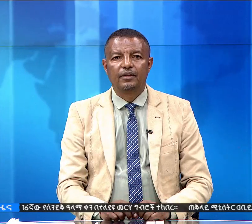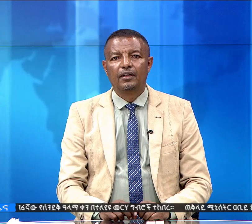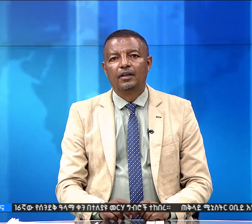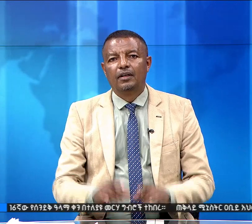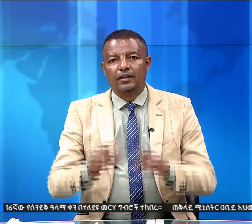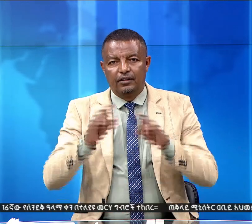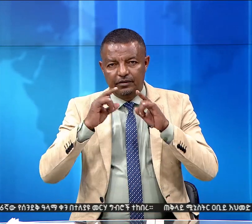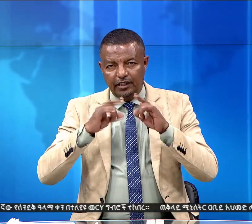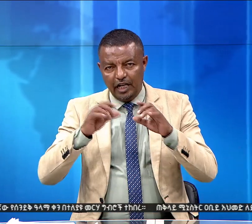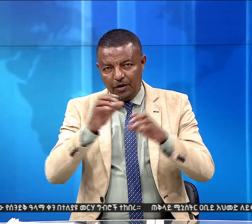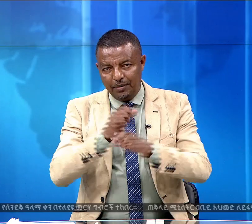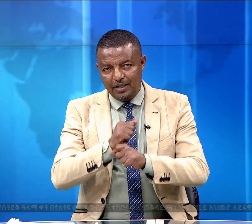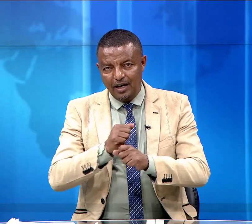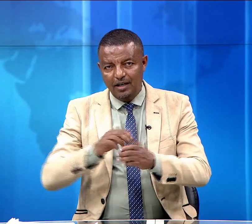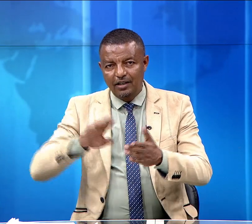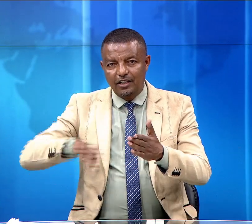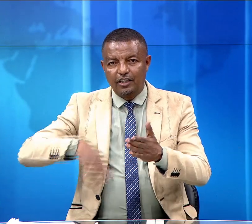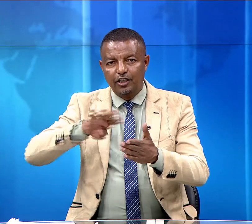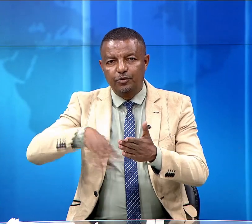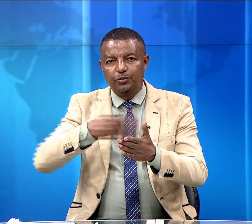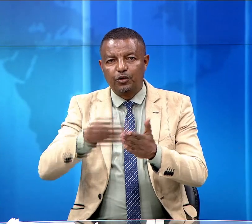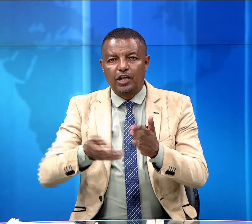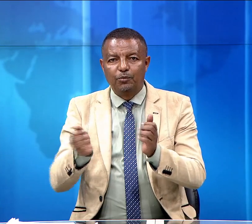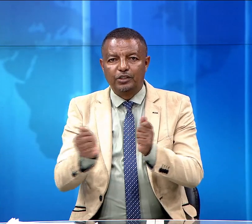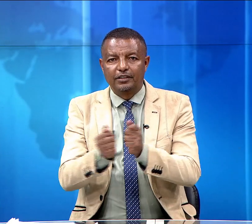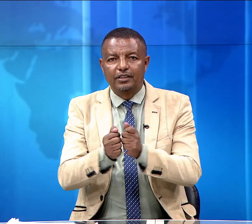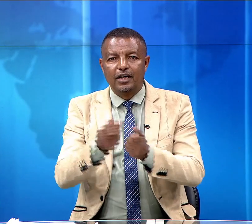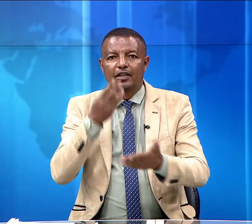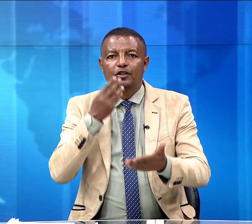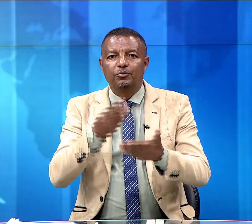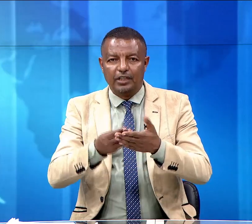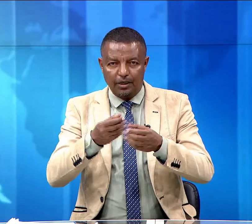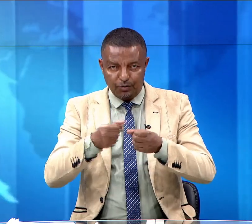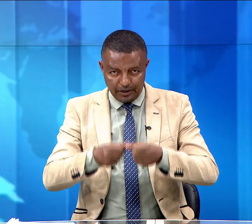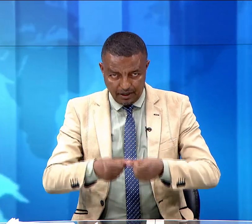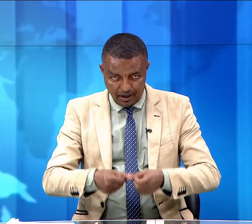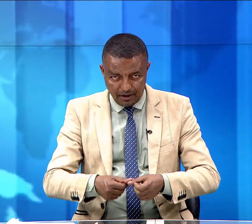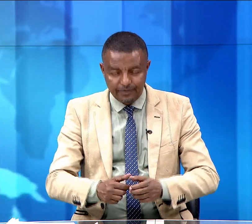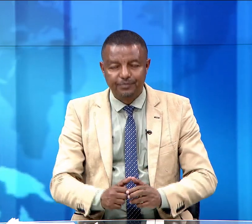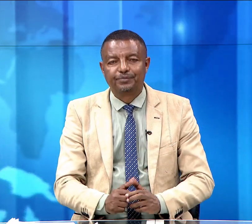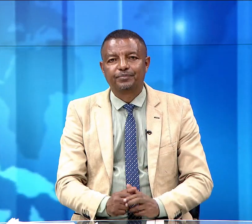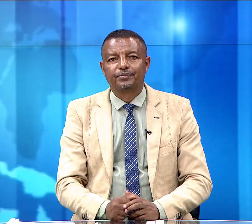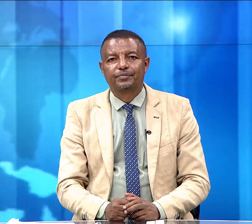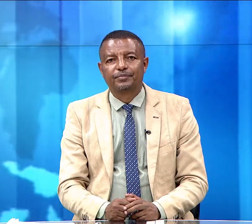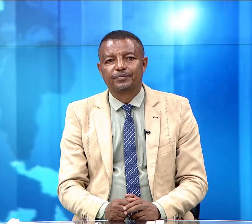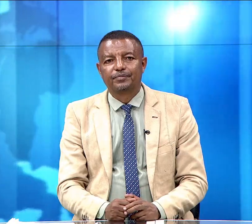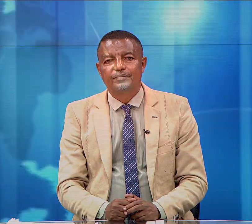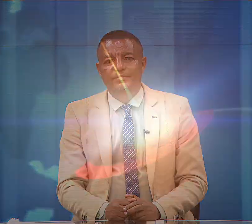ዜና አበቃ። ከቀሪ ፕሮግራሞቻችን ጋር መልካም ቆይታ።